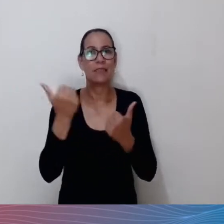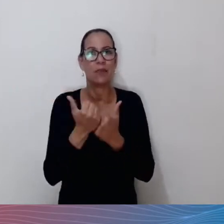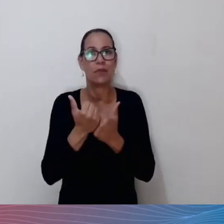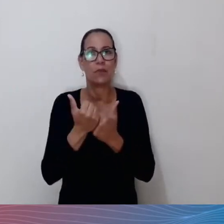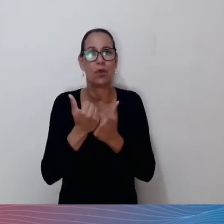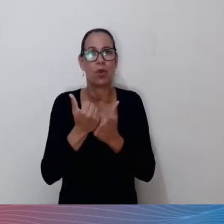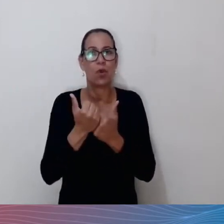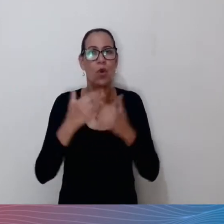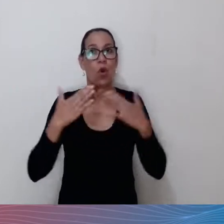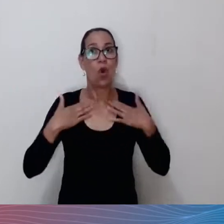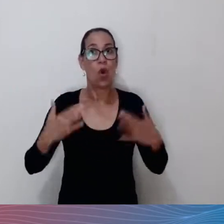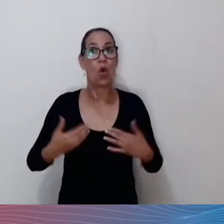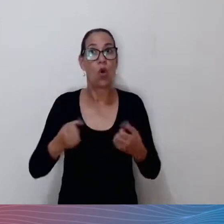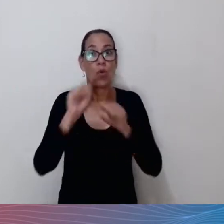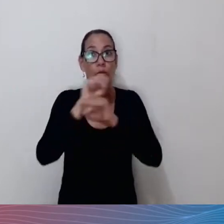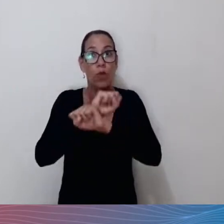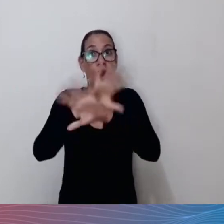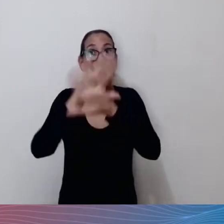Senhor Jesus!